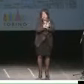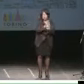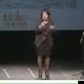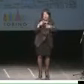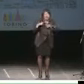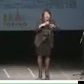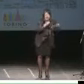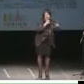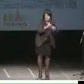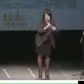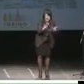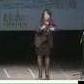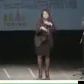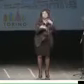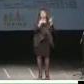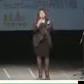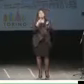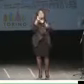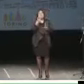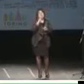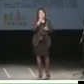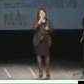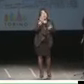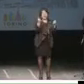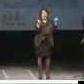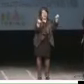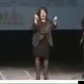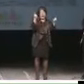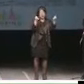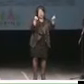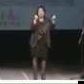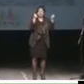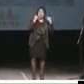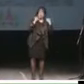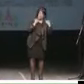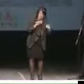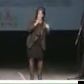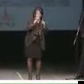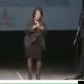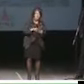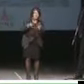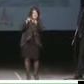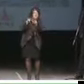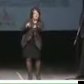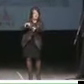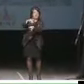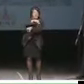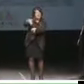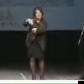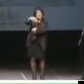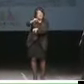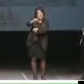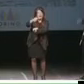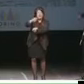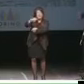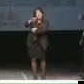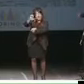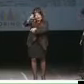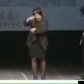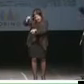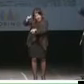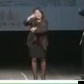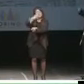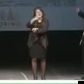in auto potete impostare Via Mattetrucco e parcheggiare nei comodi parcheggi che ci sono tra l